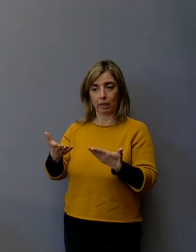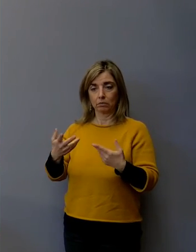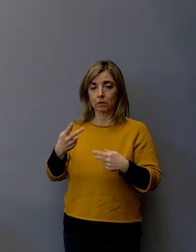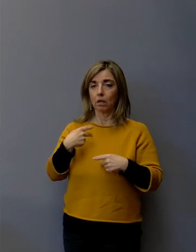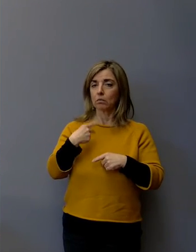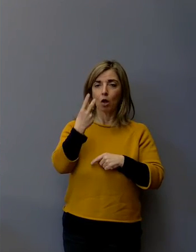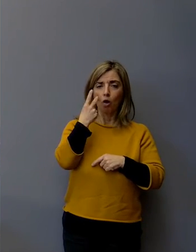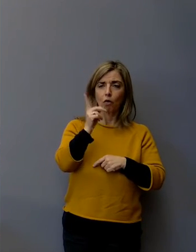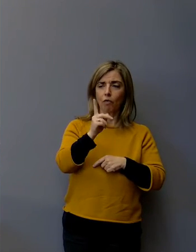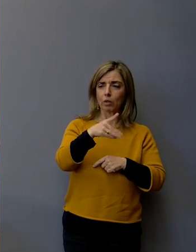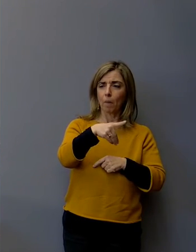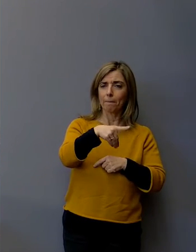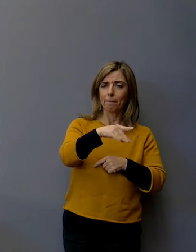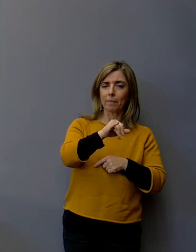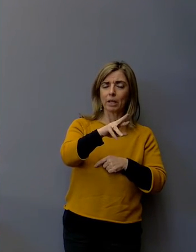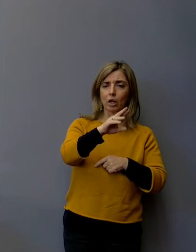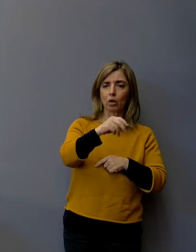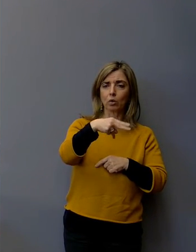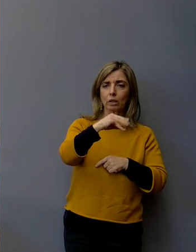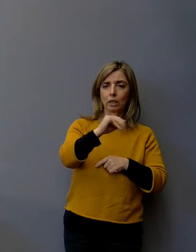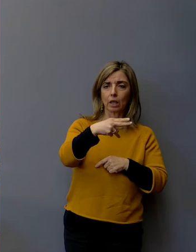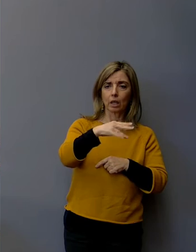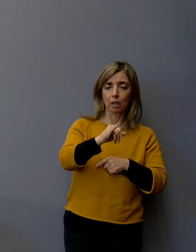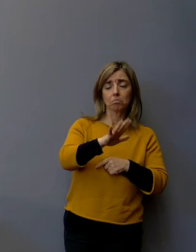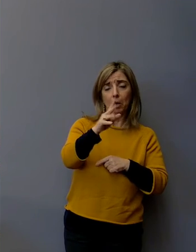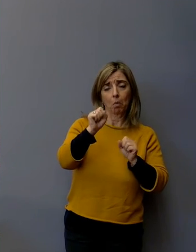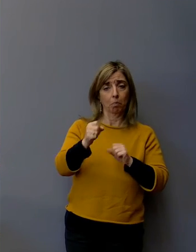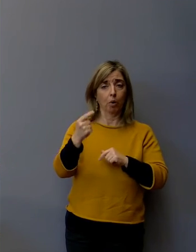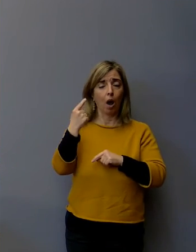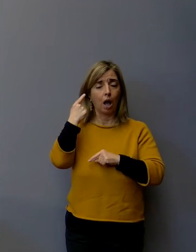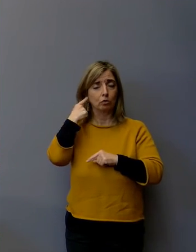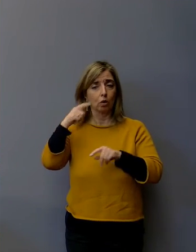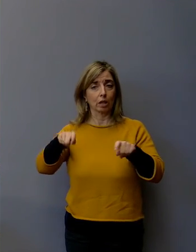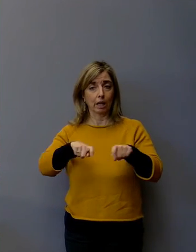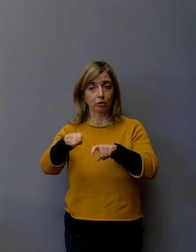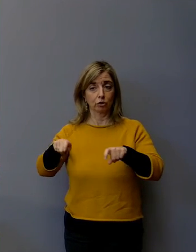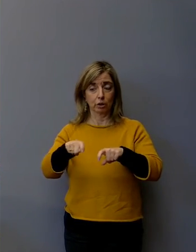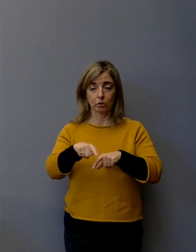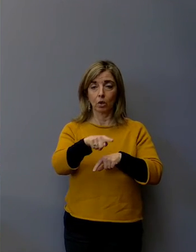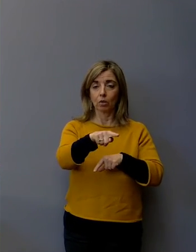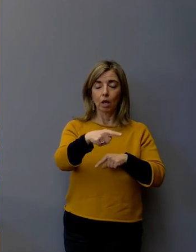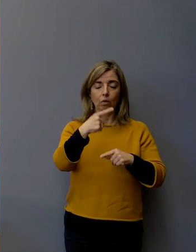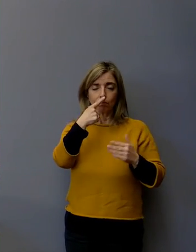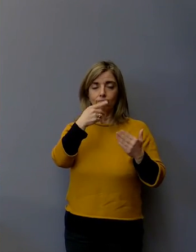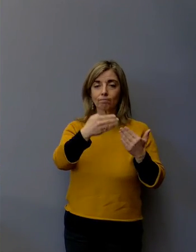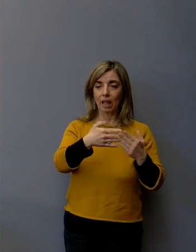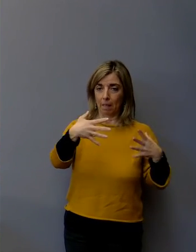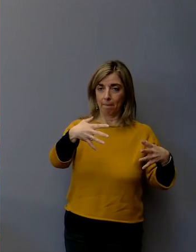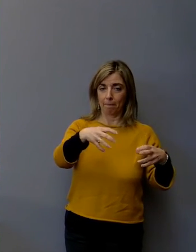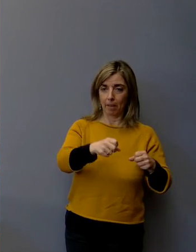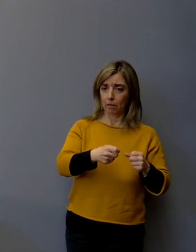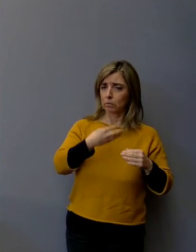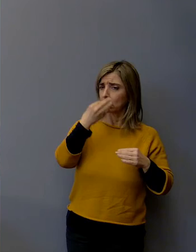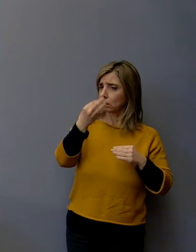forse regista ascolterà la registrazione è la coerenza con gli impegni c'è sempre stata continuerà a esserci